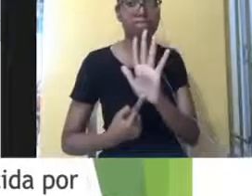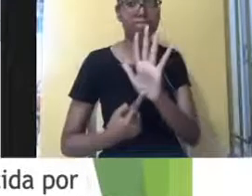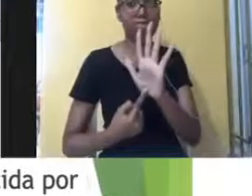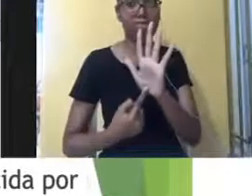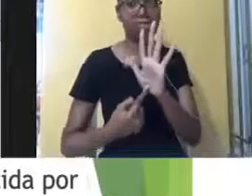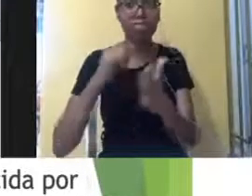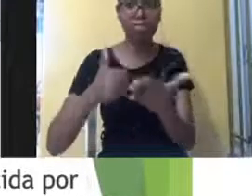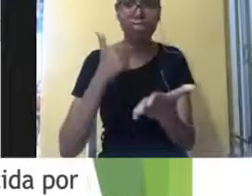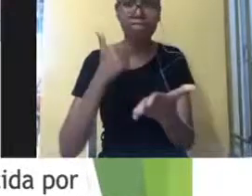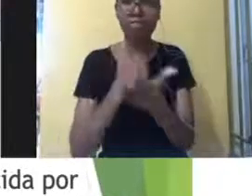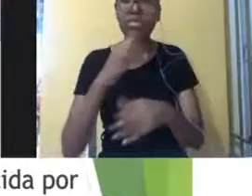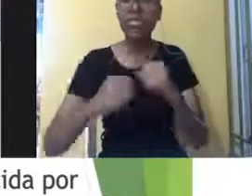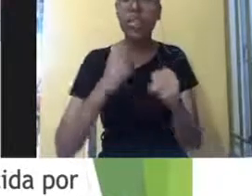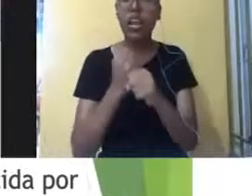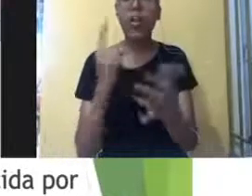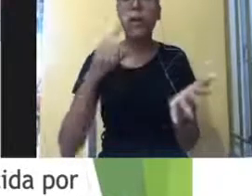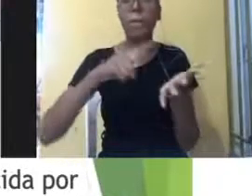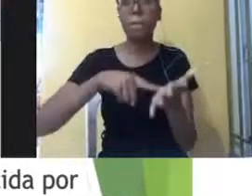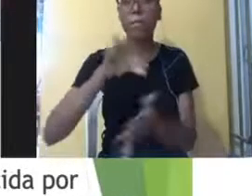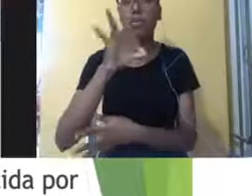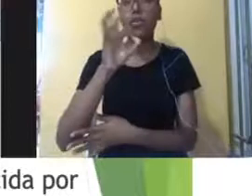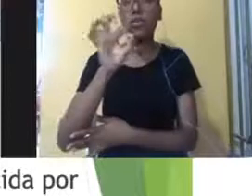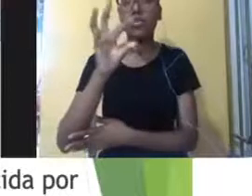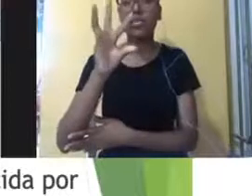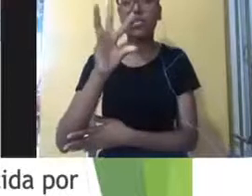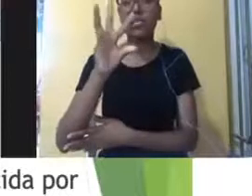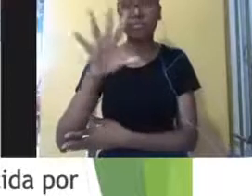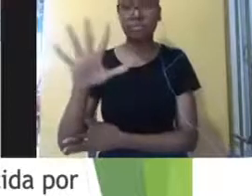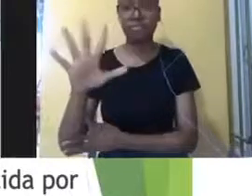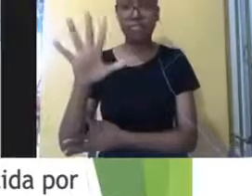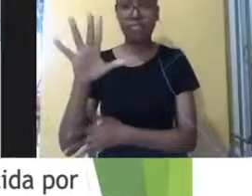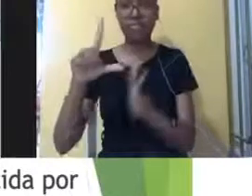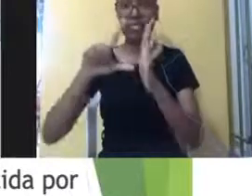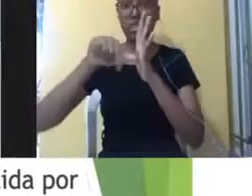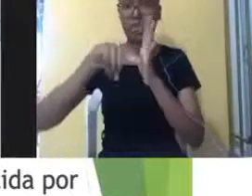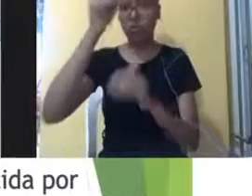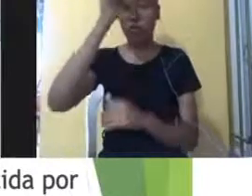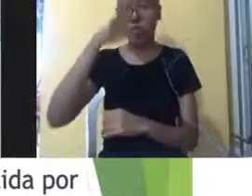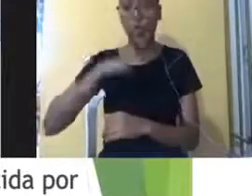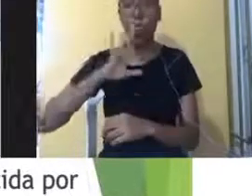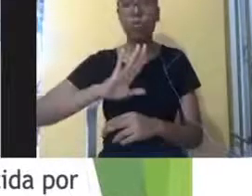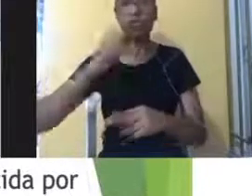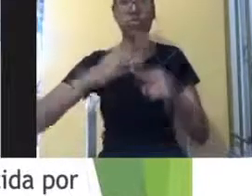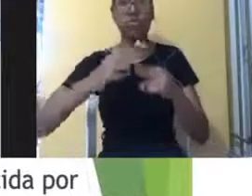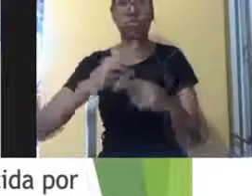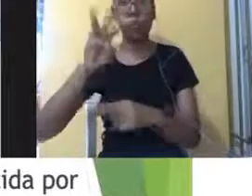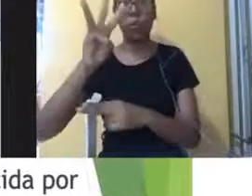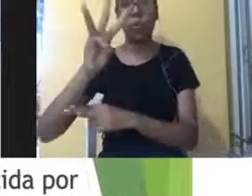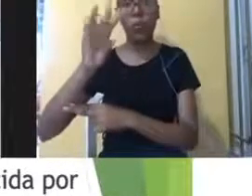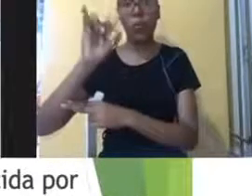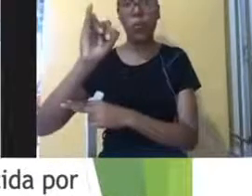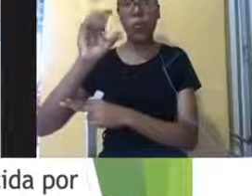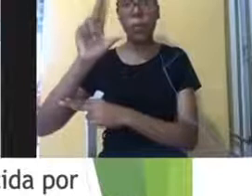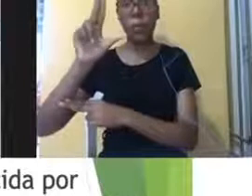en el 1965, después que William Stoker, que muchos los conocemos,